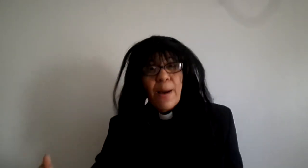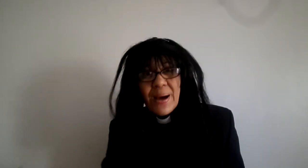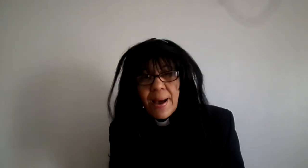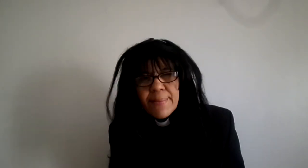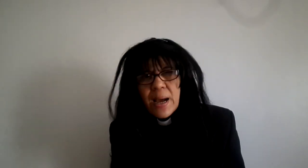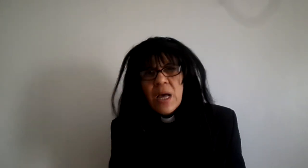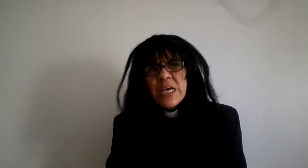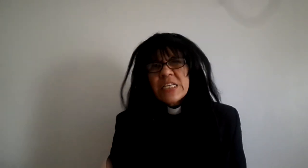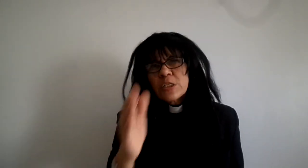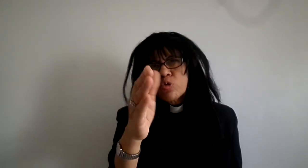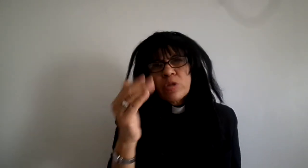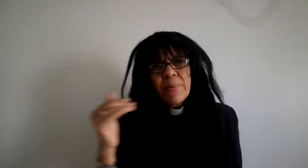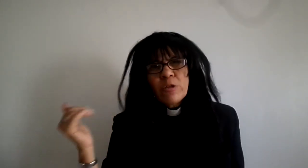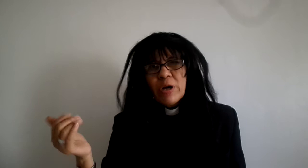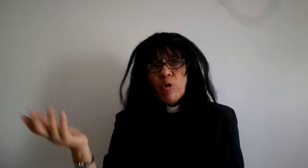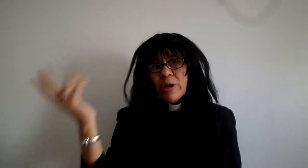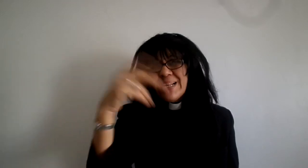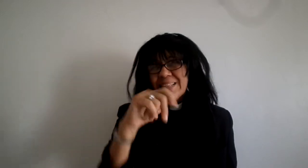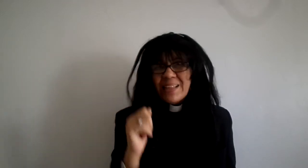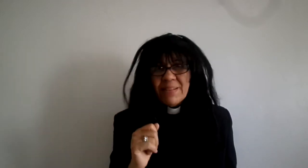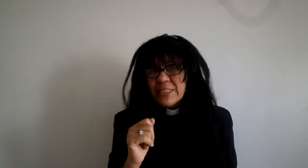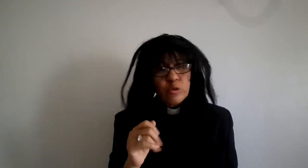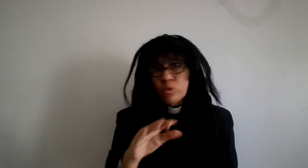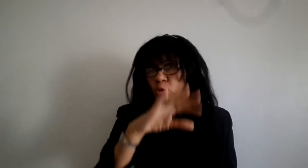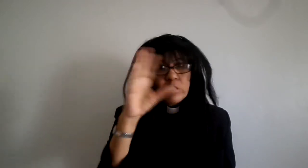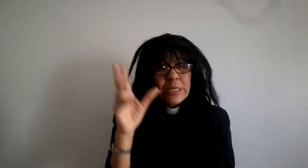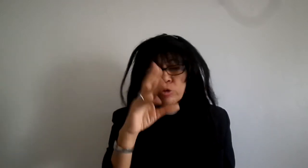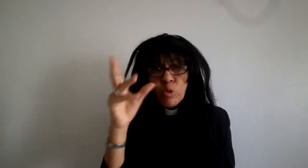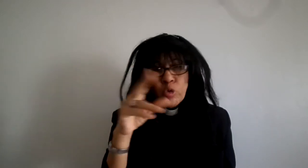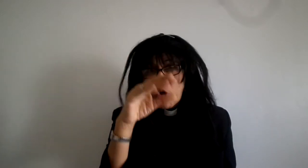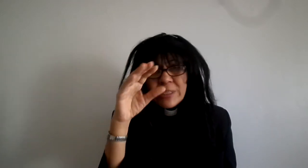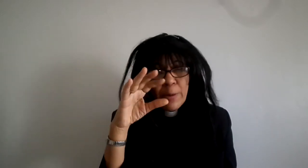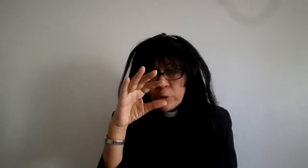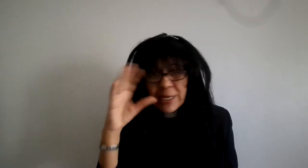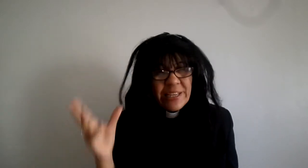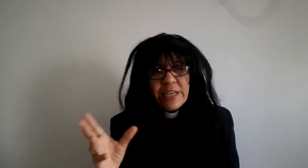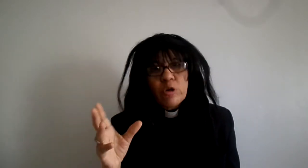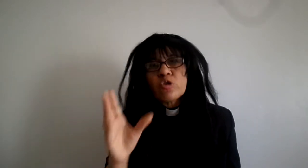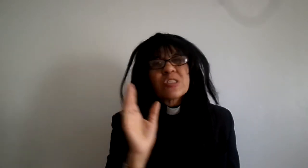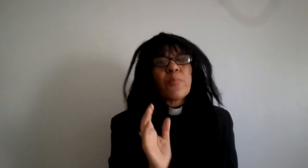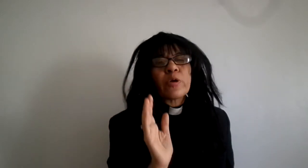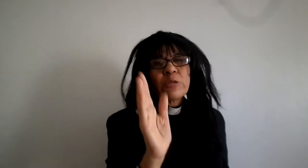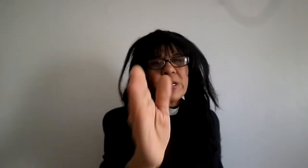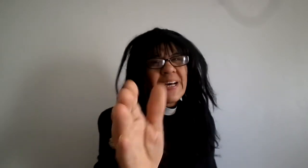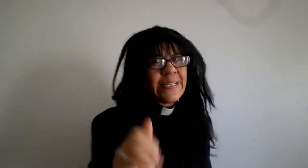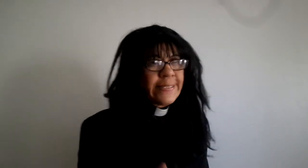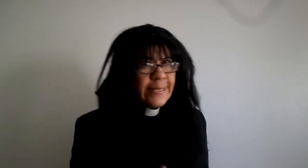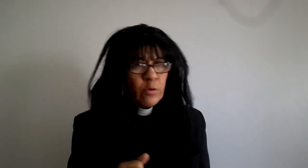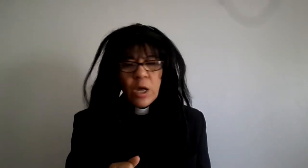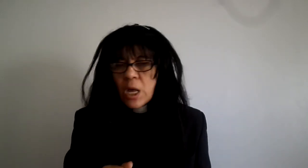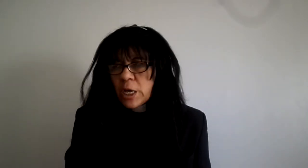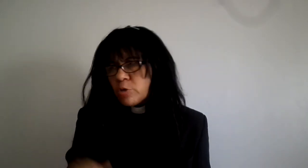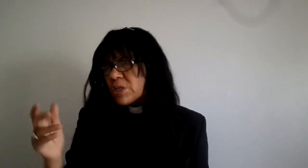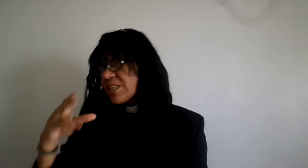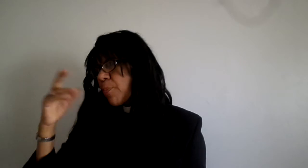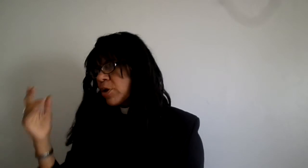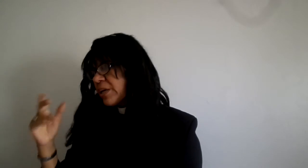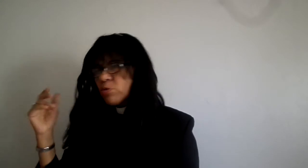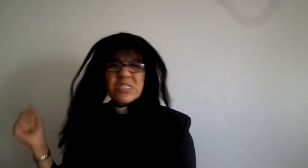palabra. Y si tú estás viendo que lo que él te está hablando, tú no lo estás creyendo, entonces, ¿por qué tú le das el dinero? Y tú dices, ¿por qué tú dices